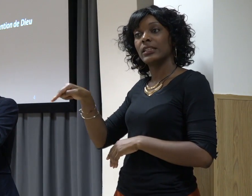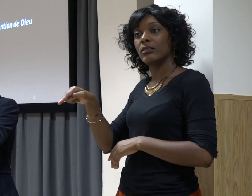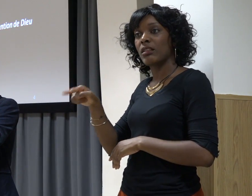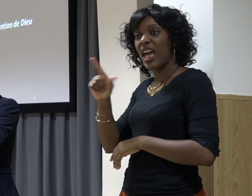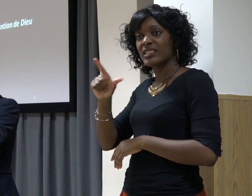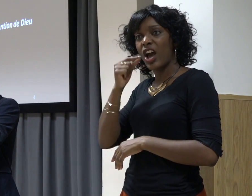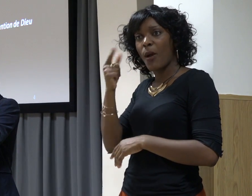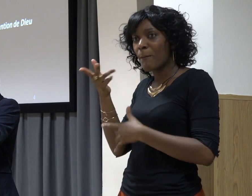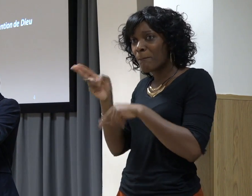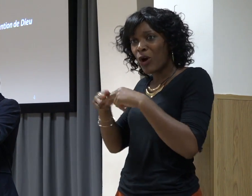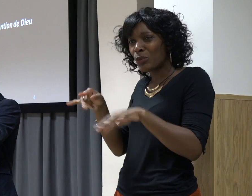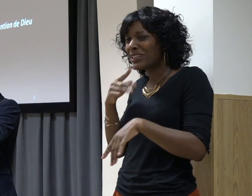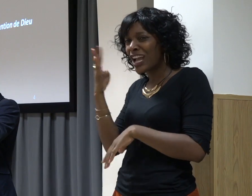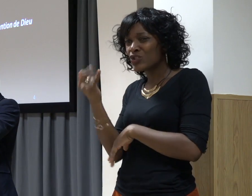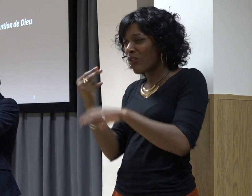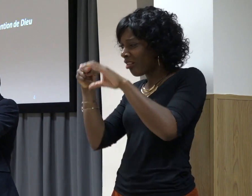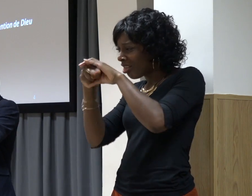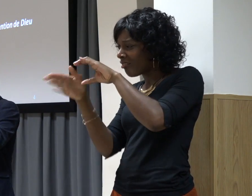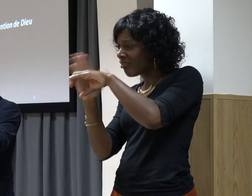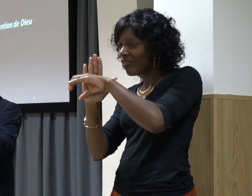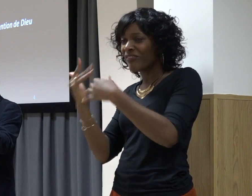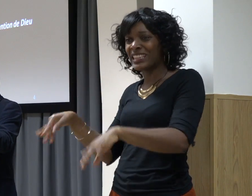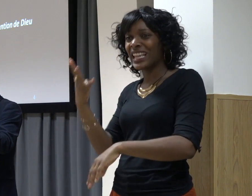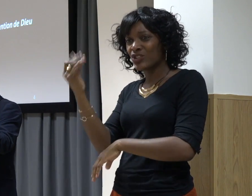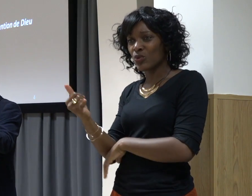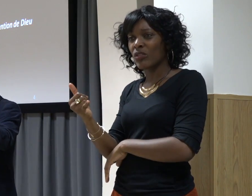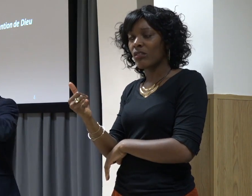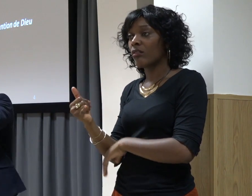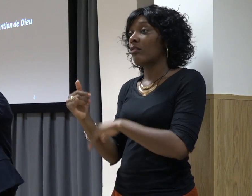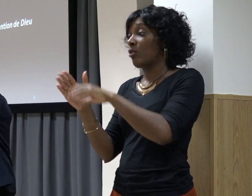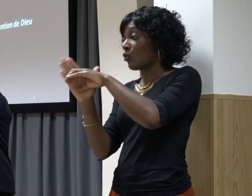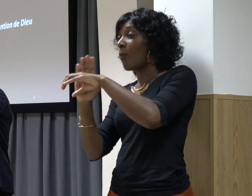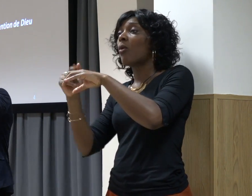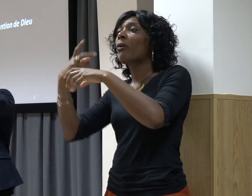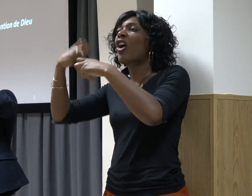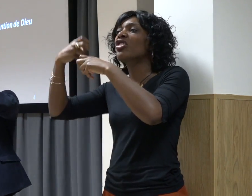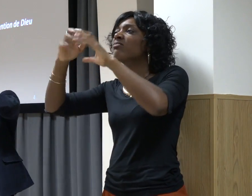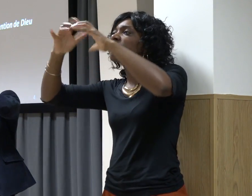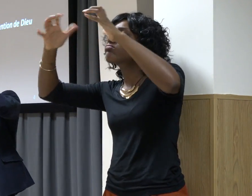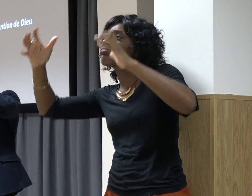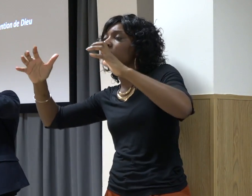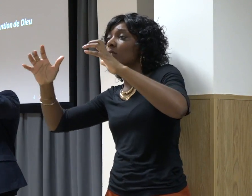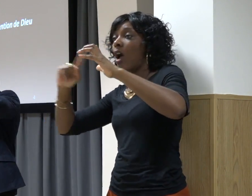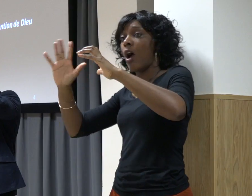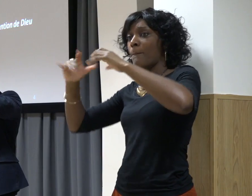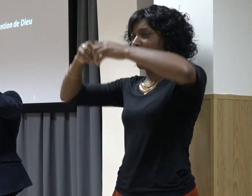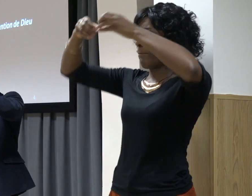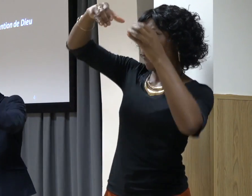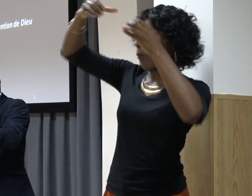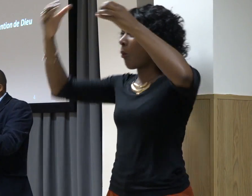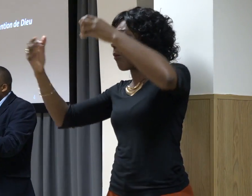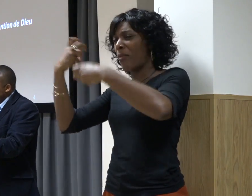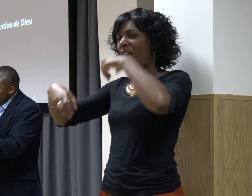depuis 4 jours. Nous avons lu que le tombeau est une grotte et devant la grotte, il y a une pierre.